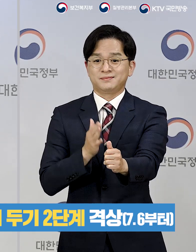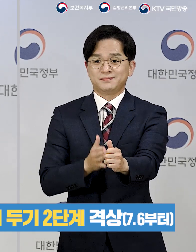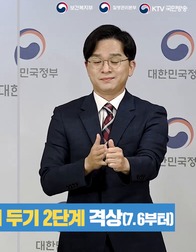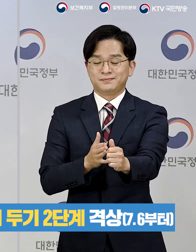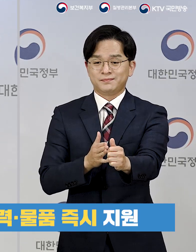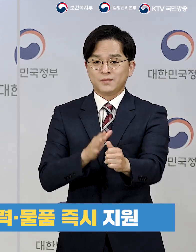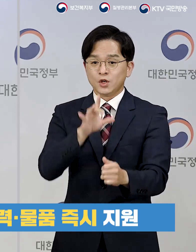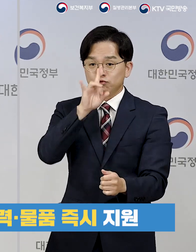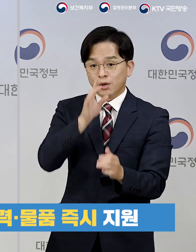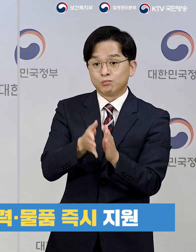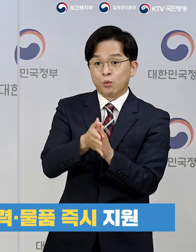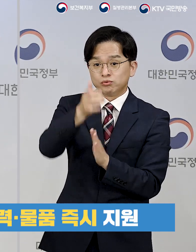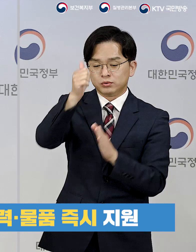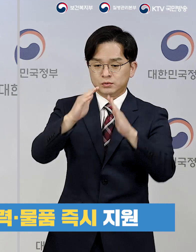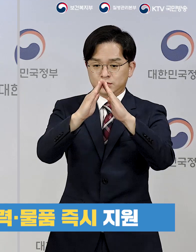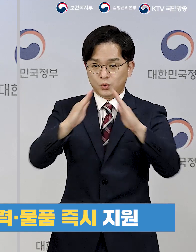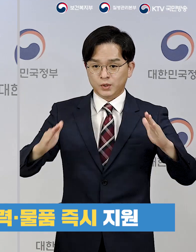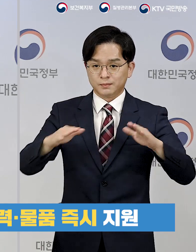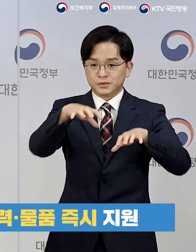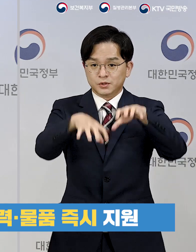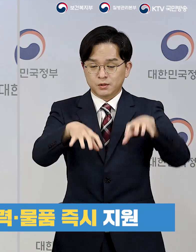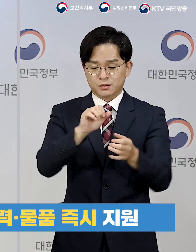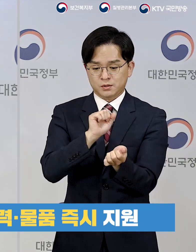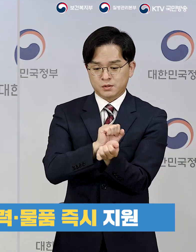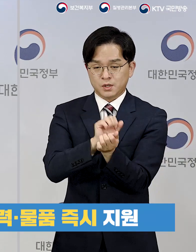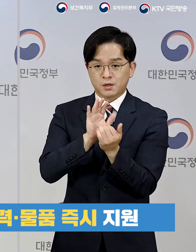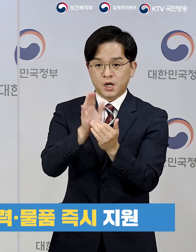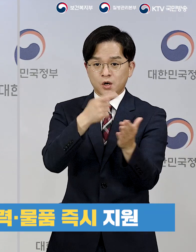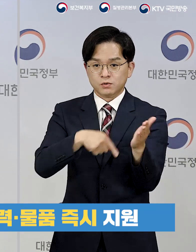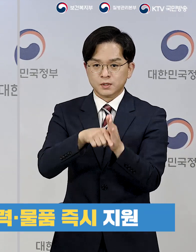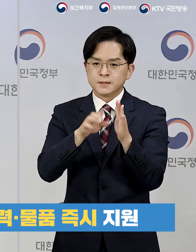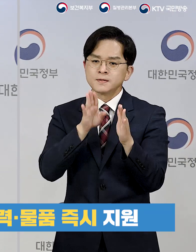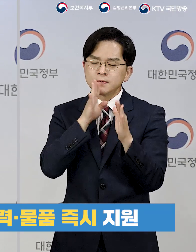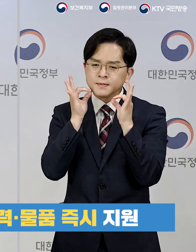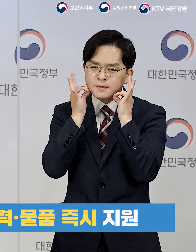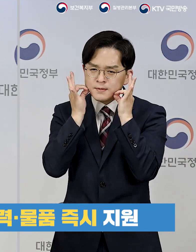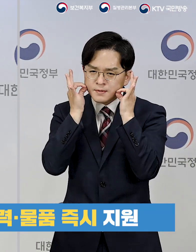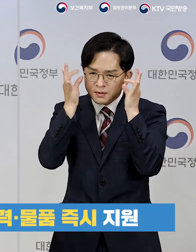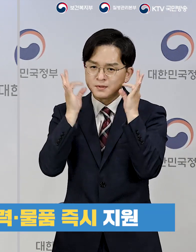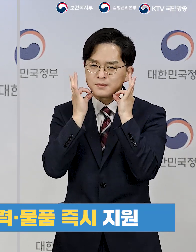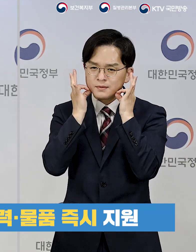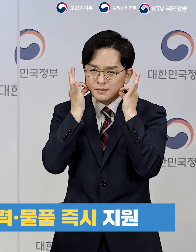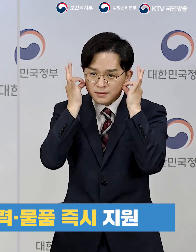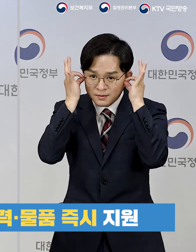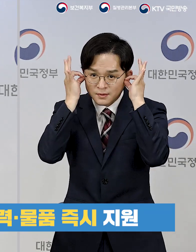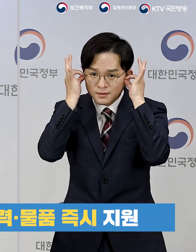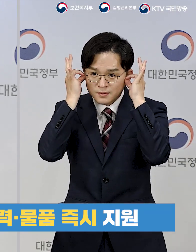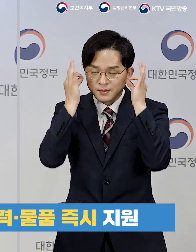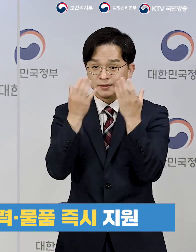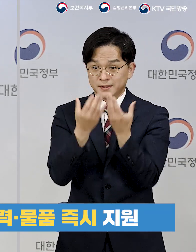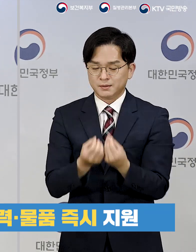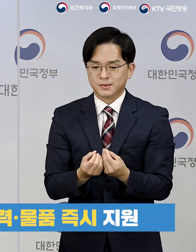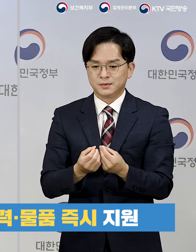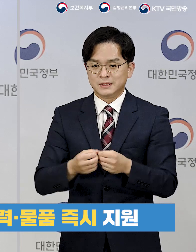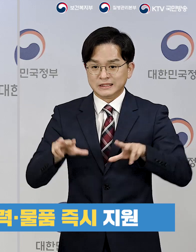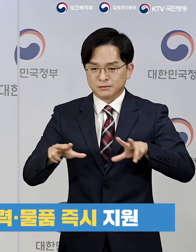주시길 부탁드립니다. 정부도 호남 지역의 추가적 감염 확산을 막기 위해 총력을 다하여 지원하고